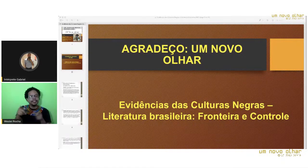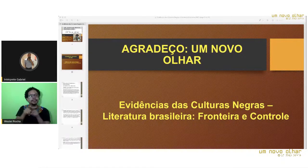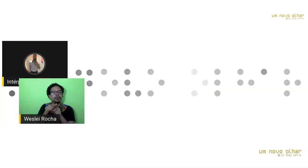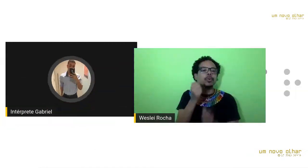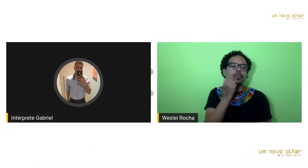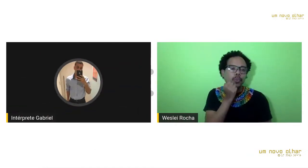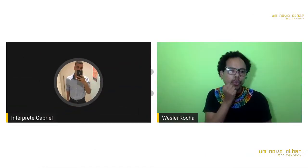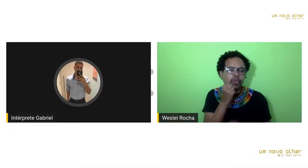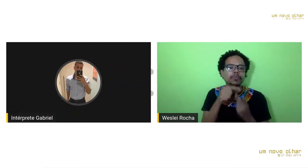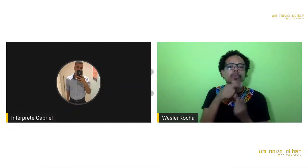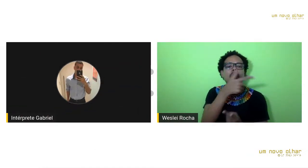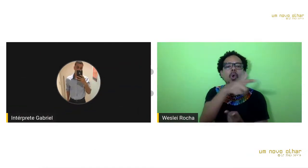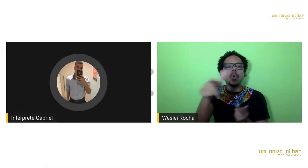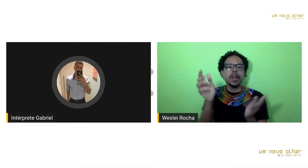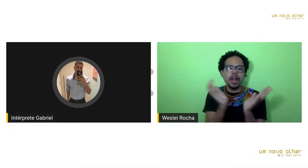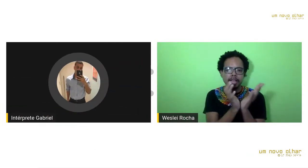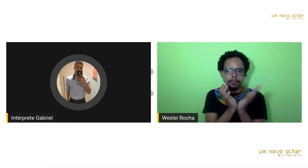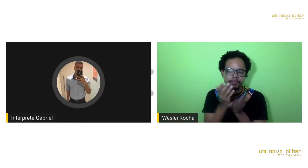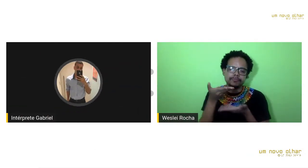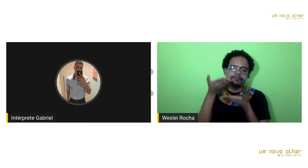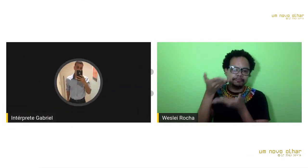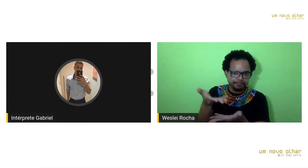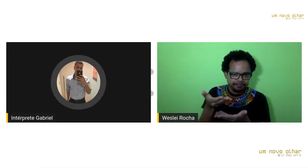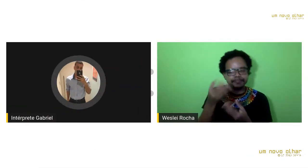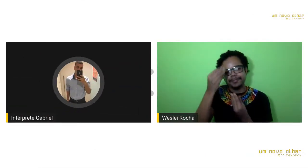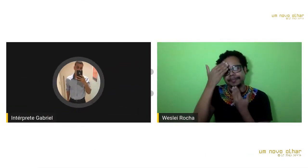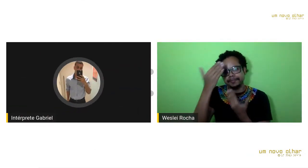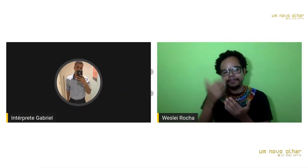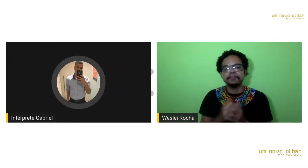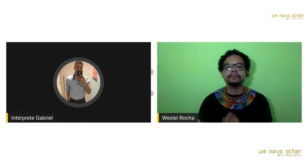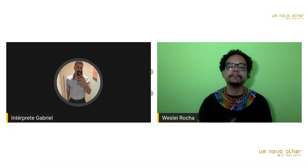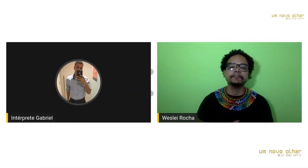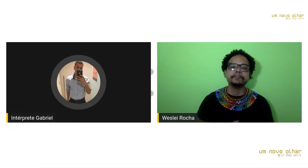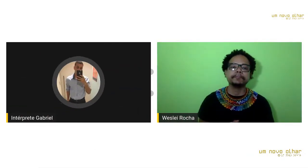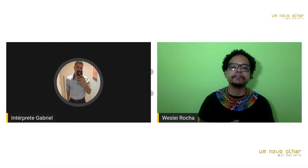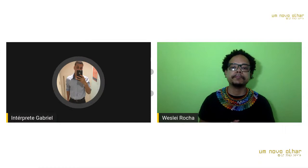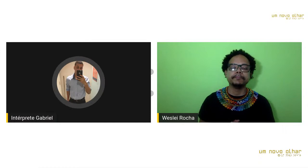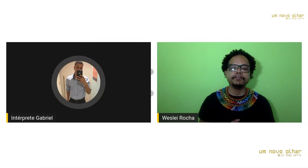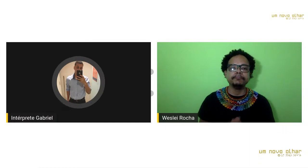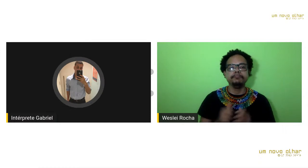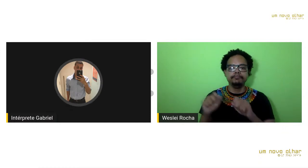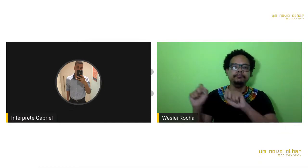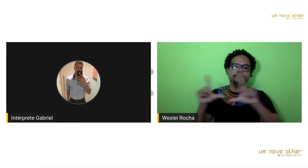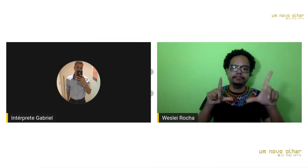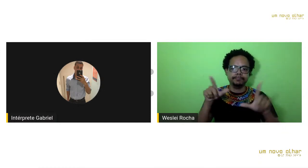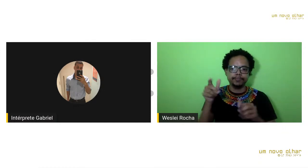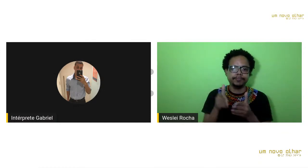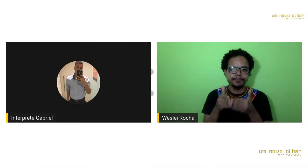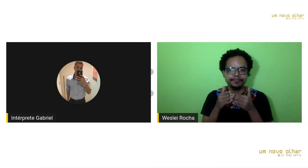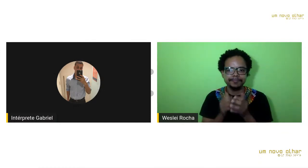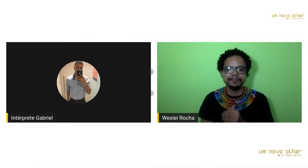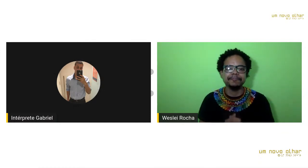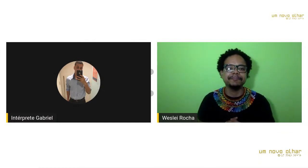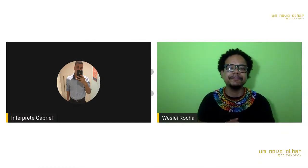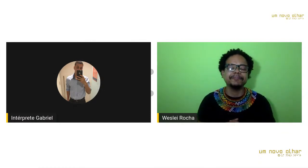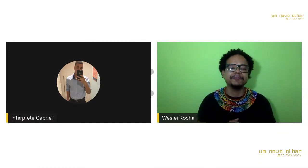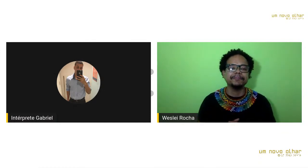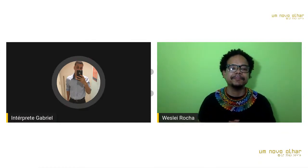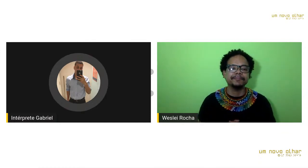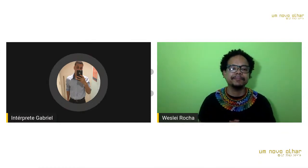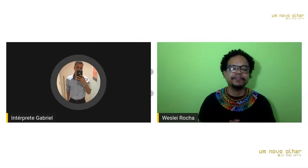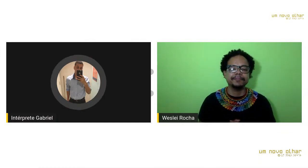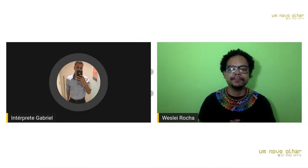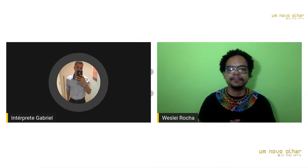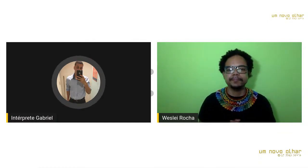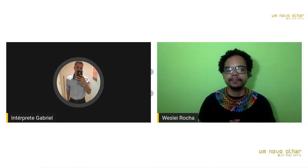agradecer pelo convite e também a toda equipe EA produção que está por trás de toda essa Live Oi